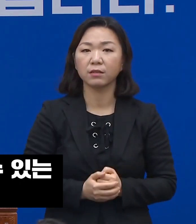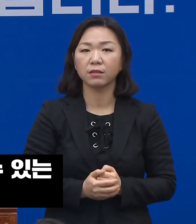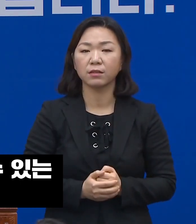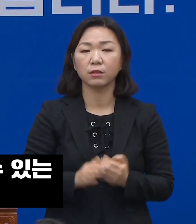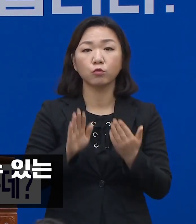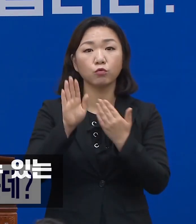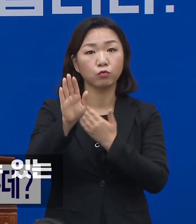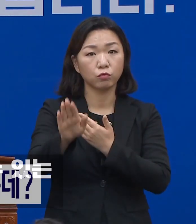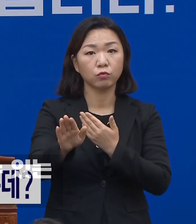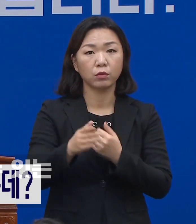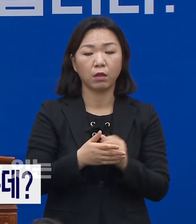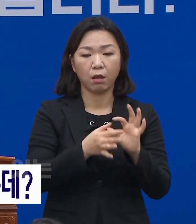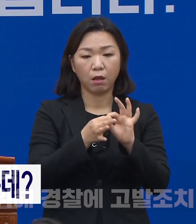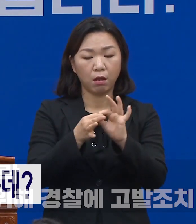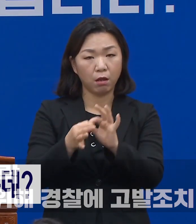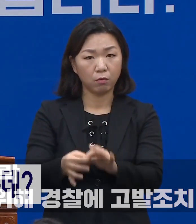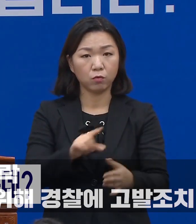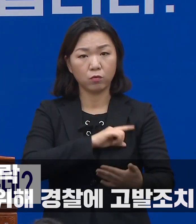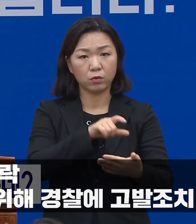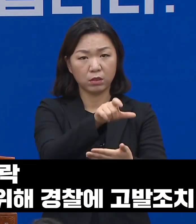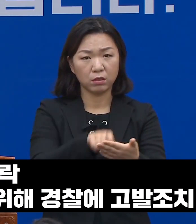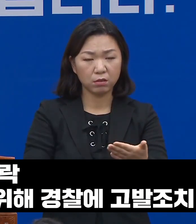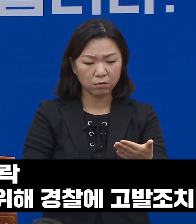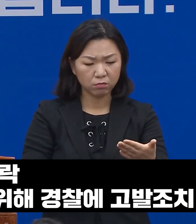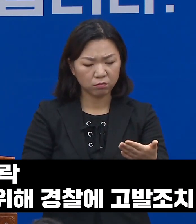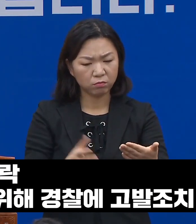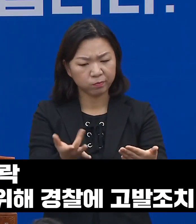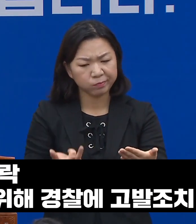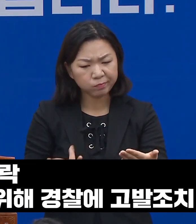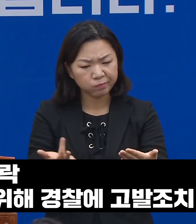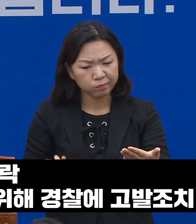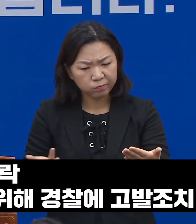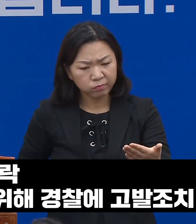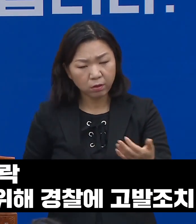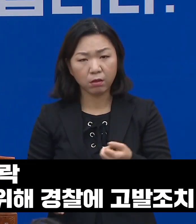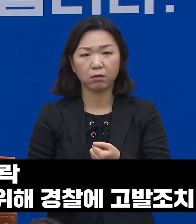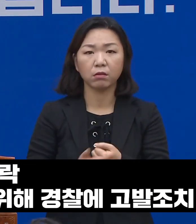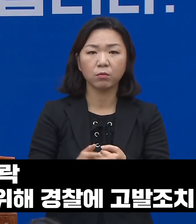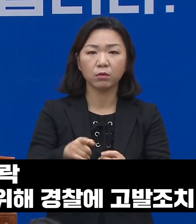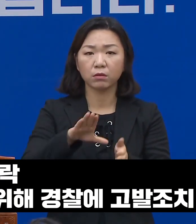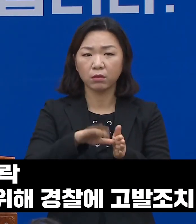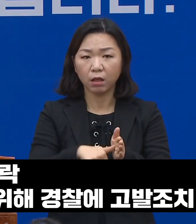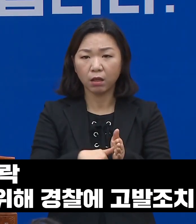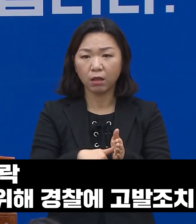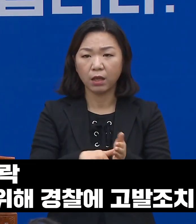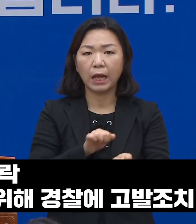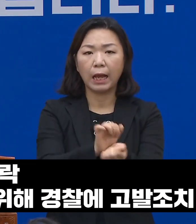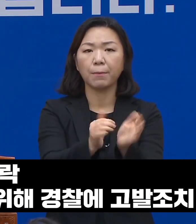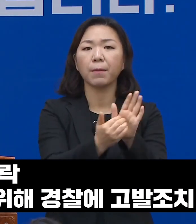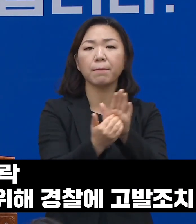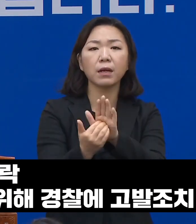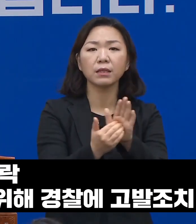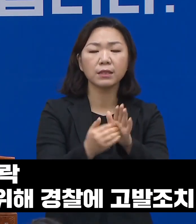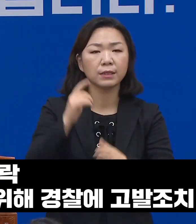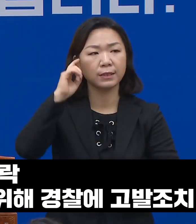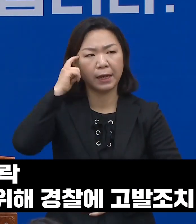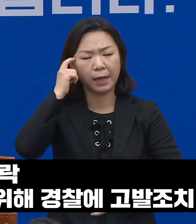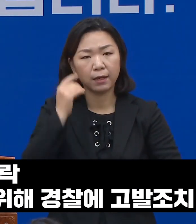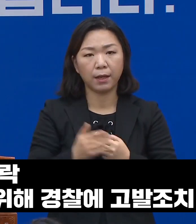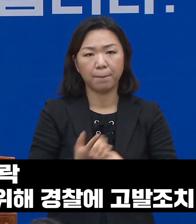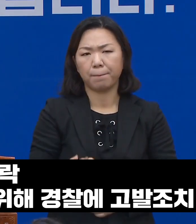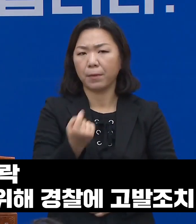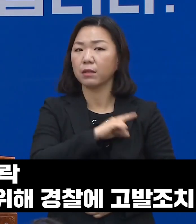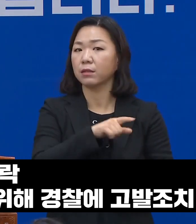그 이후에 계속해서 명단 누락 사건이 있음으로 인해서 그때 방역적인 관점에서 빨리